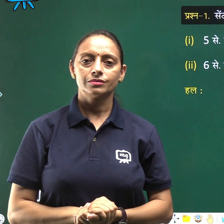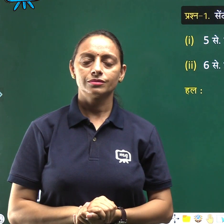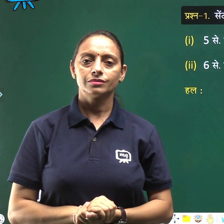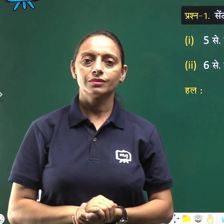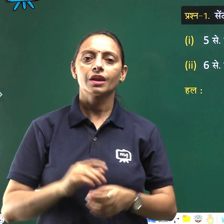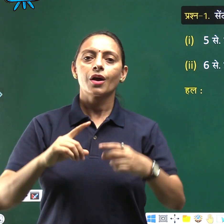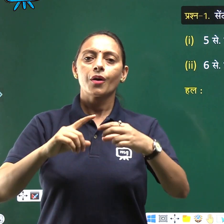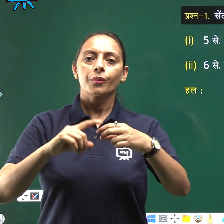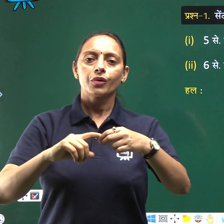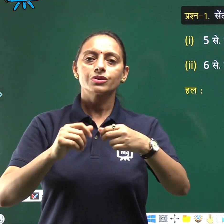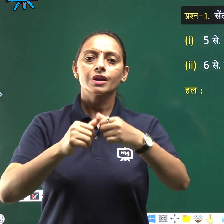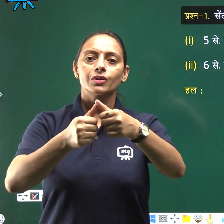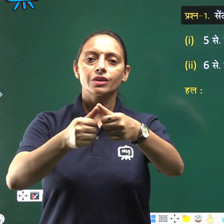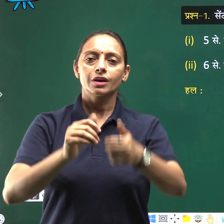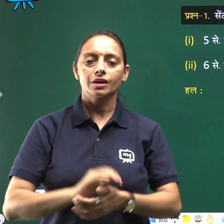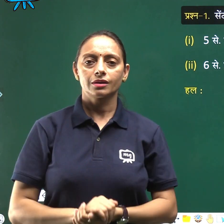प्रश्न उत्तर,